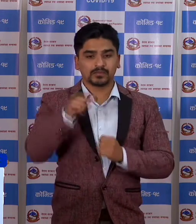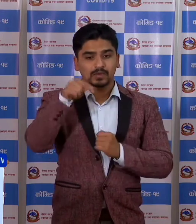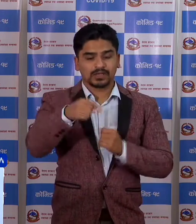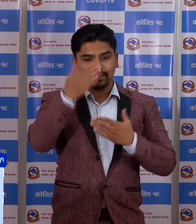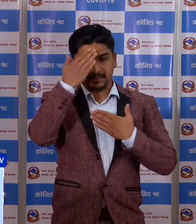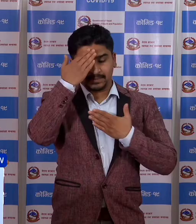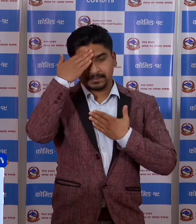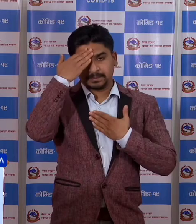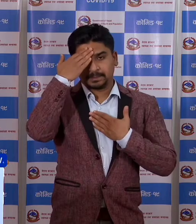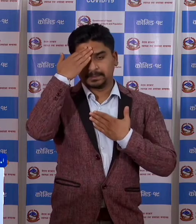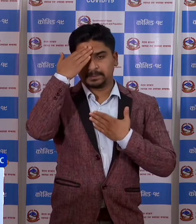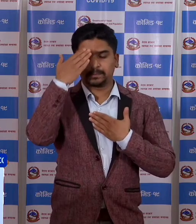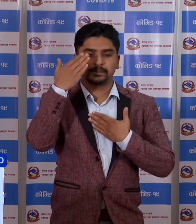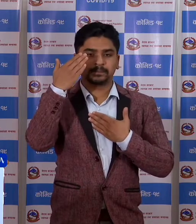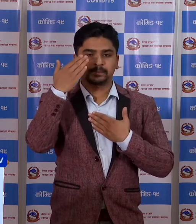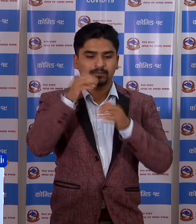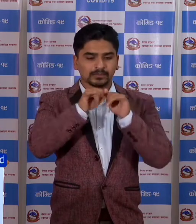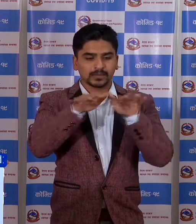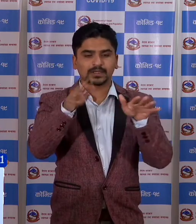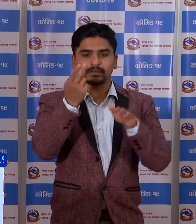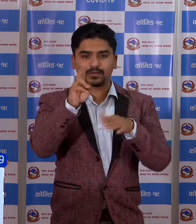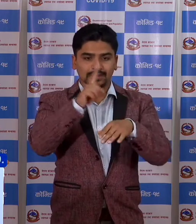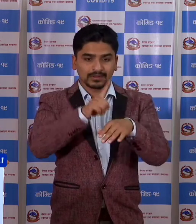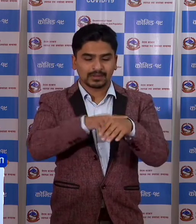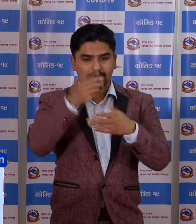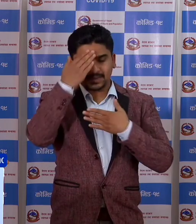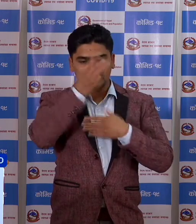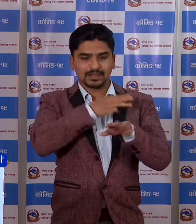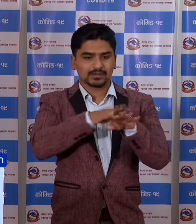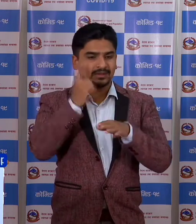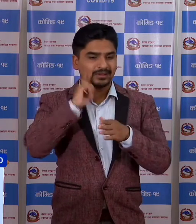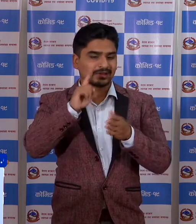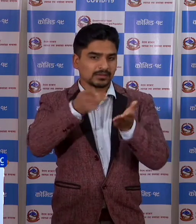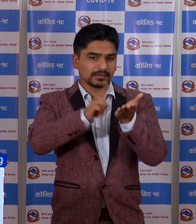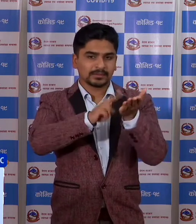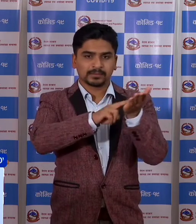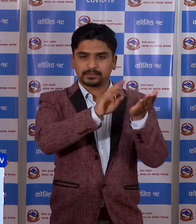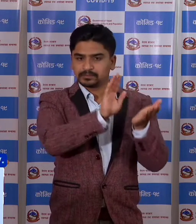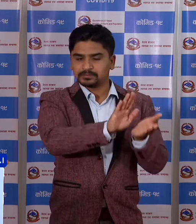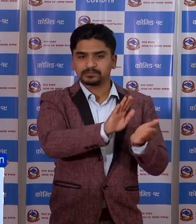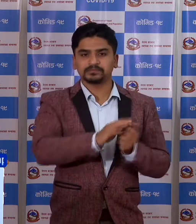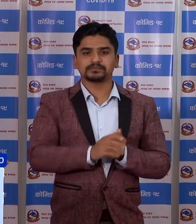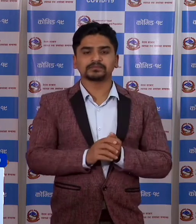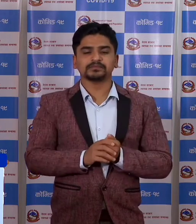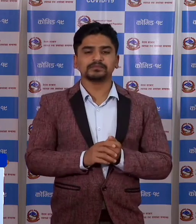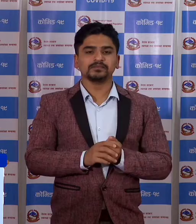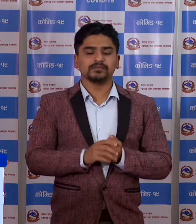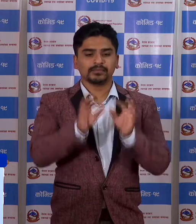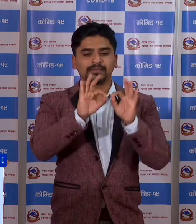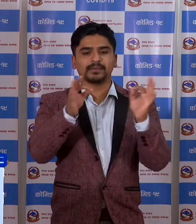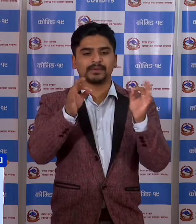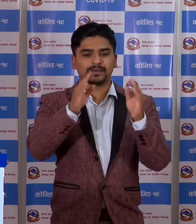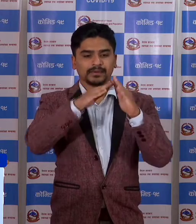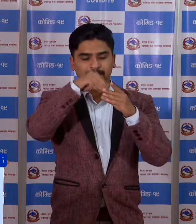हाल संक्रमण को फैलावट भइरहेको, संक्रमित को संख्या दिन प्रतिदिन बढिरहेको अवस्था छ।